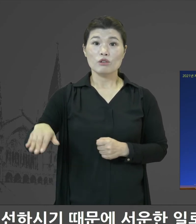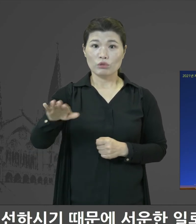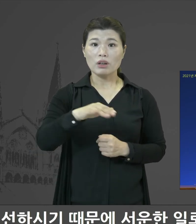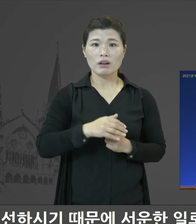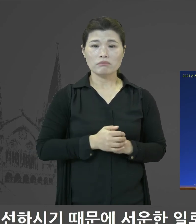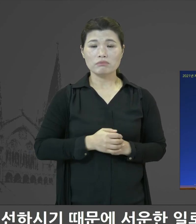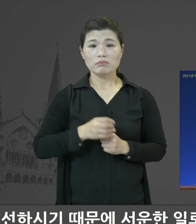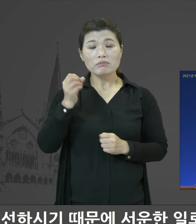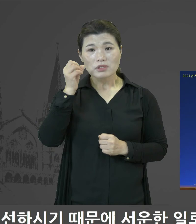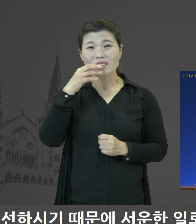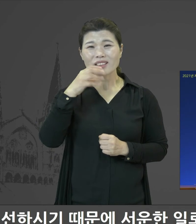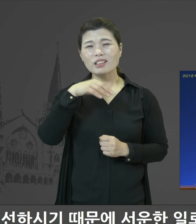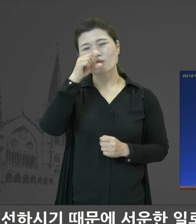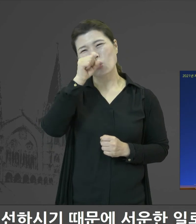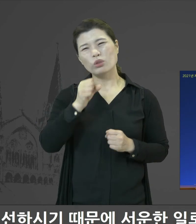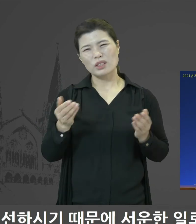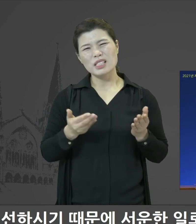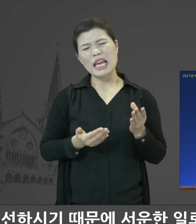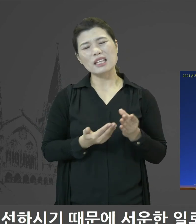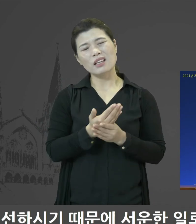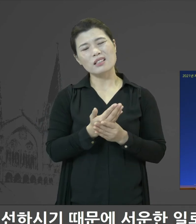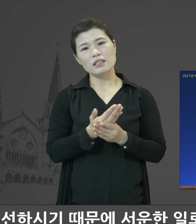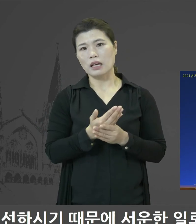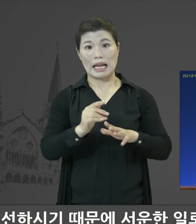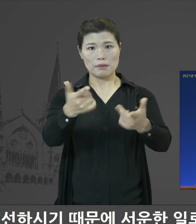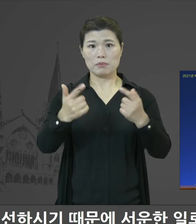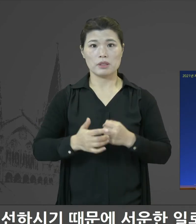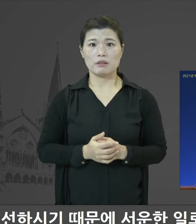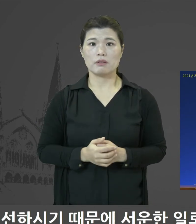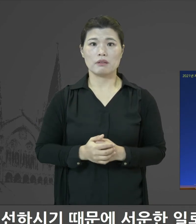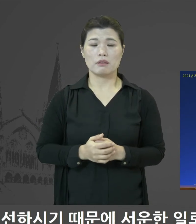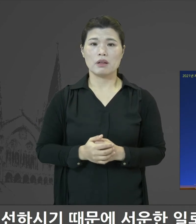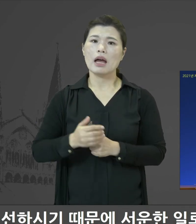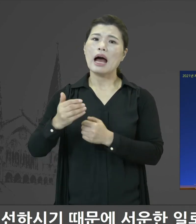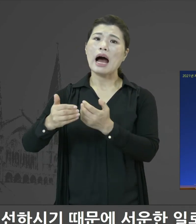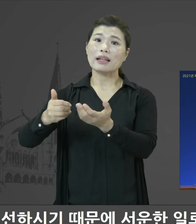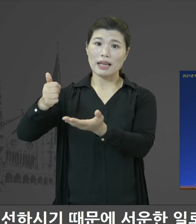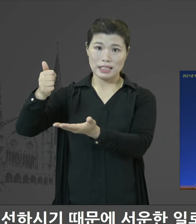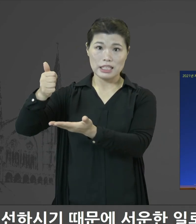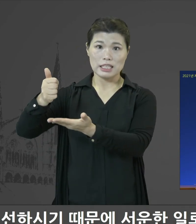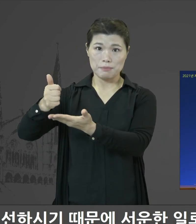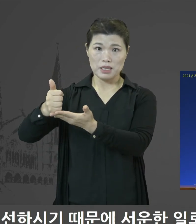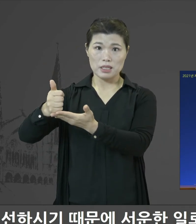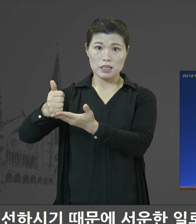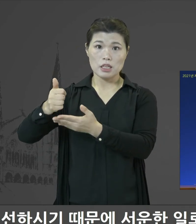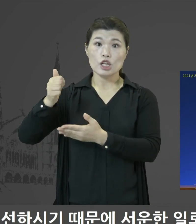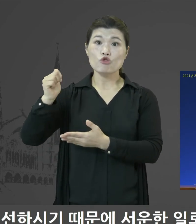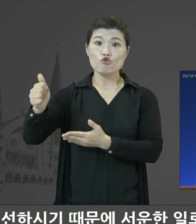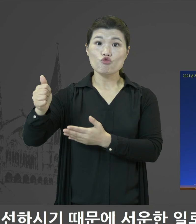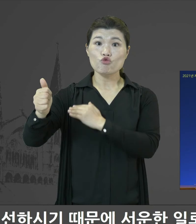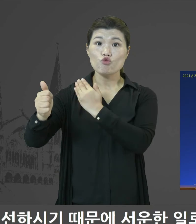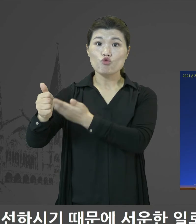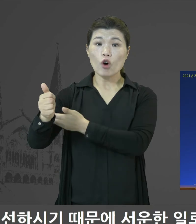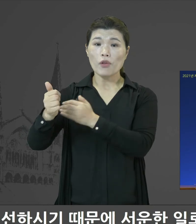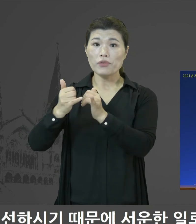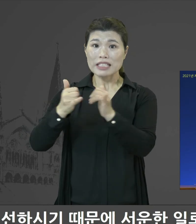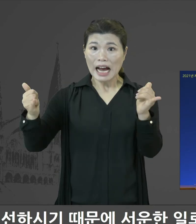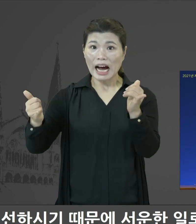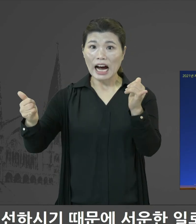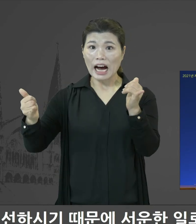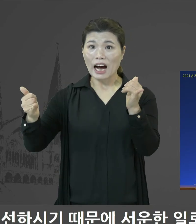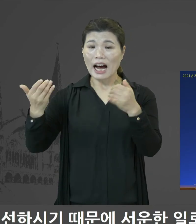그냥 막연히 좋은 일이 있겠지, 이거 아닙니다. 하나님이 주권자이신데 우리가